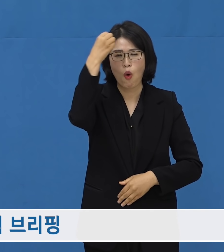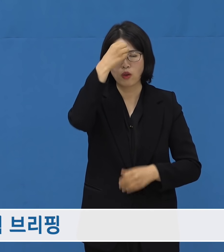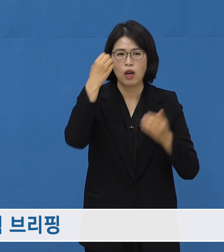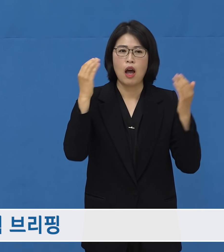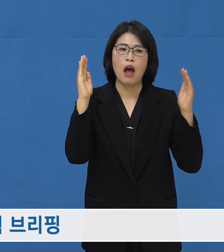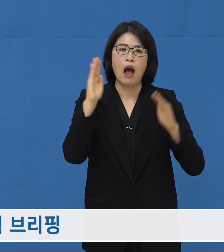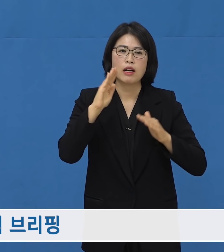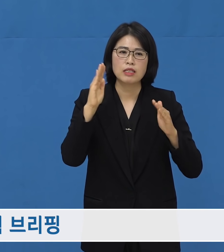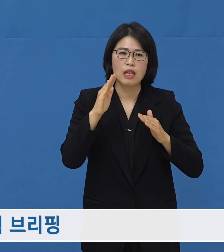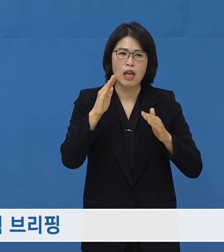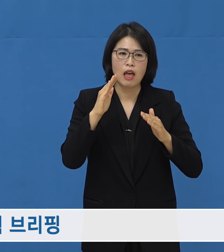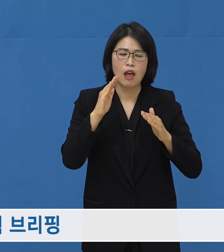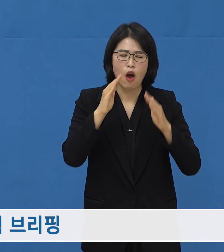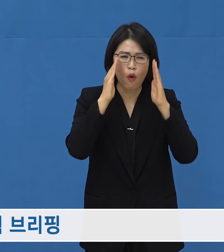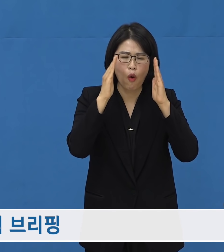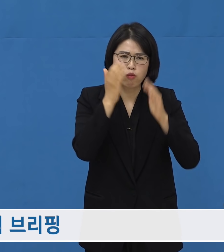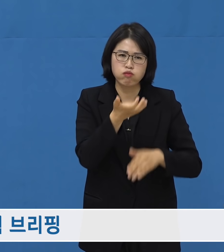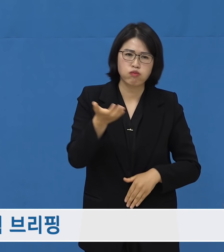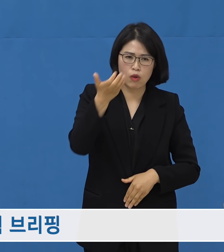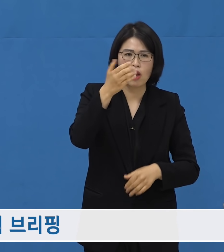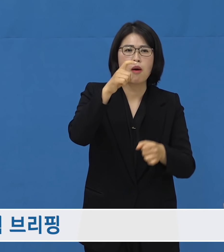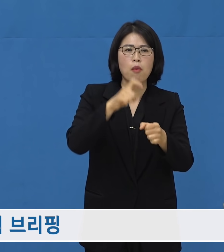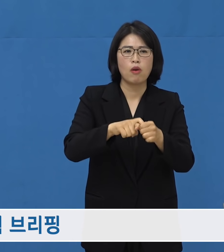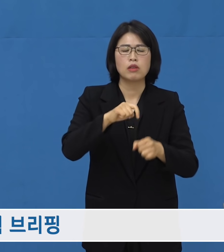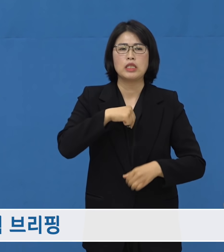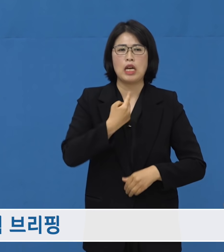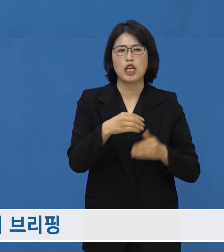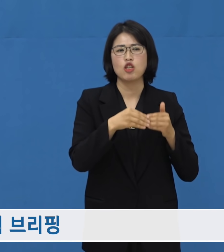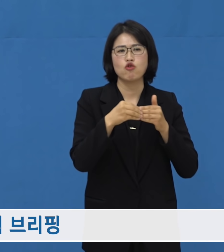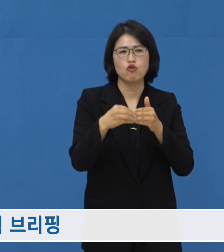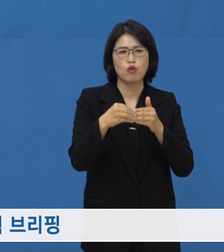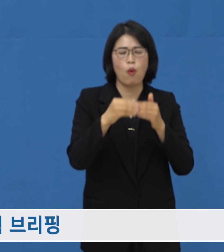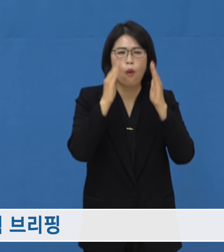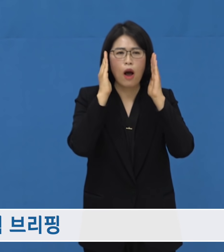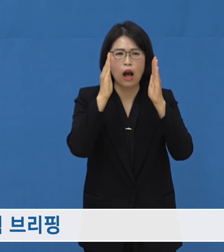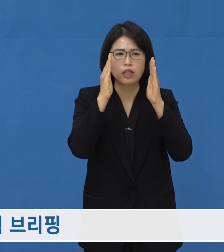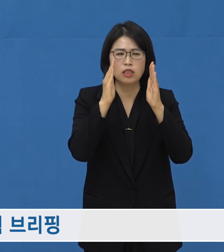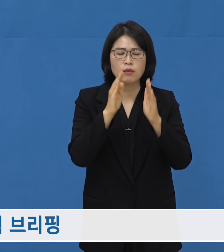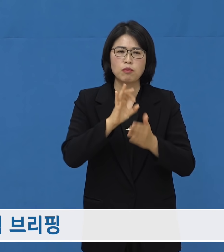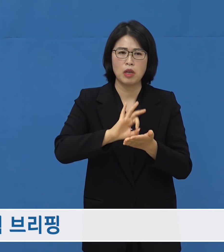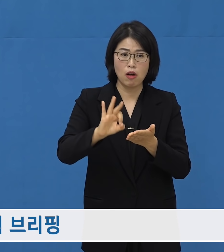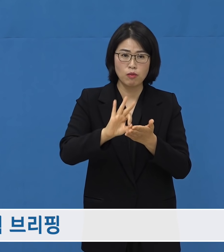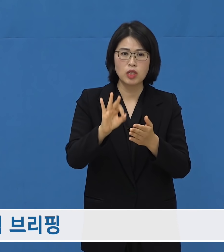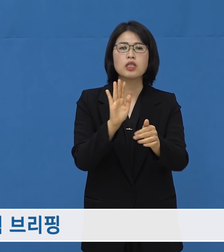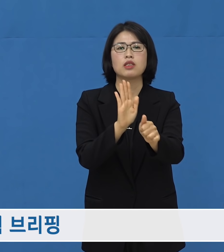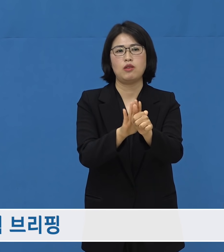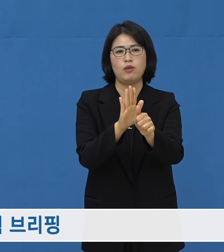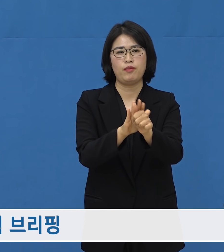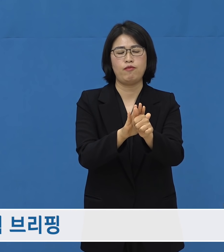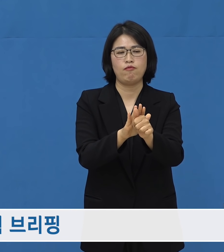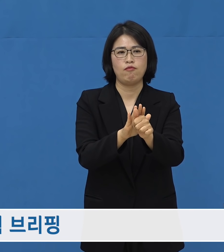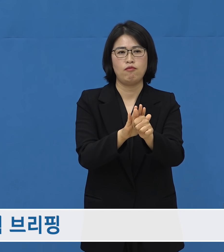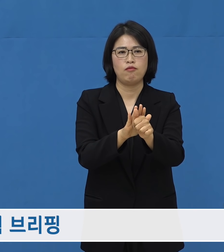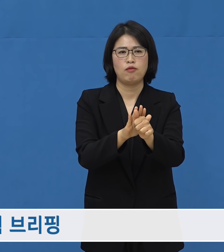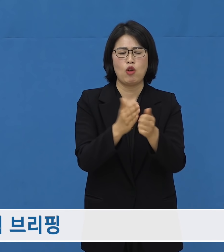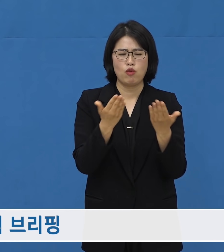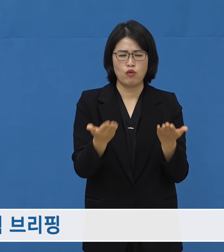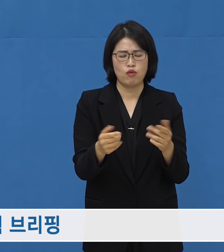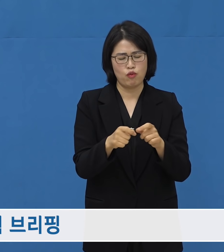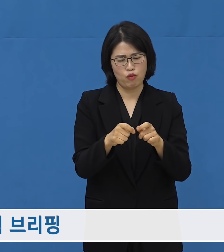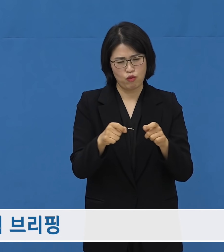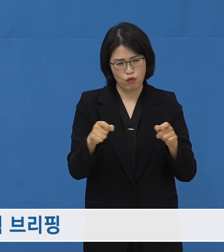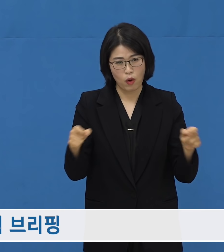학업 역량 제고를 위해 자기주도 학습 경비를 전격 지원하겠습니다. 긴 휴업